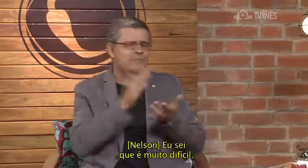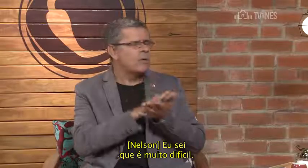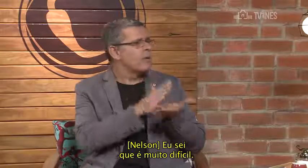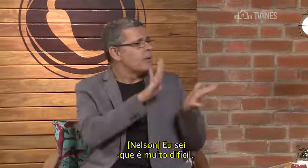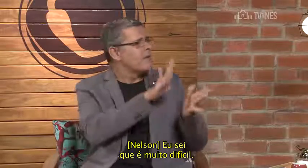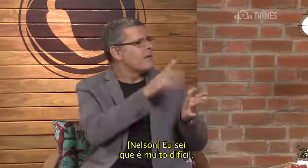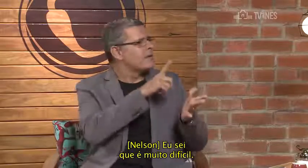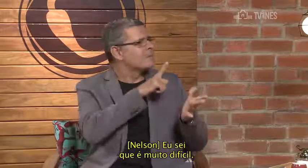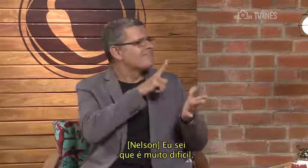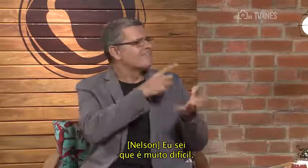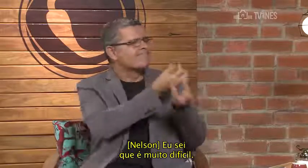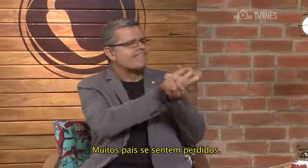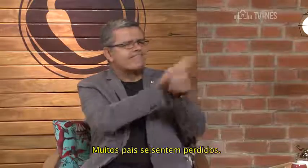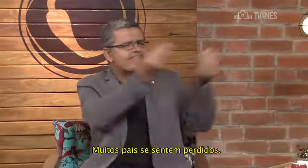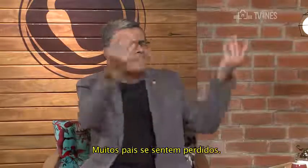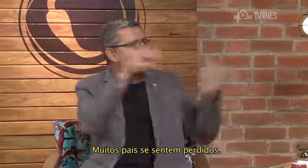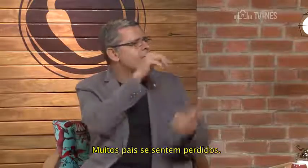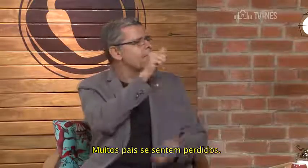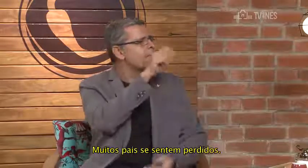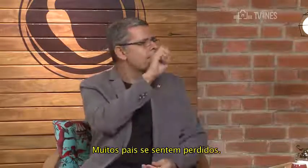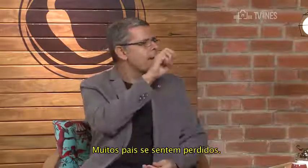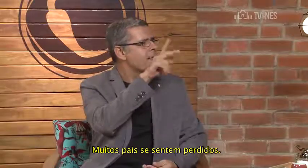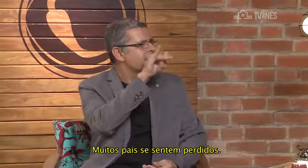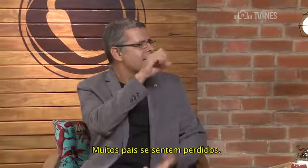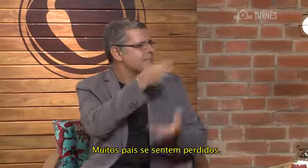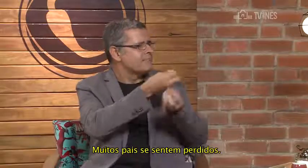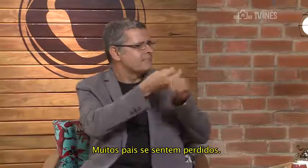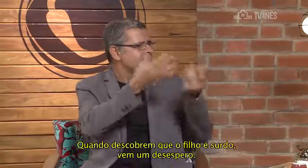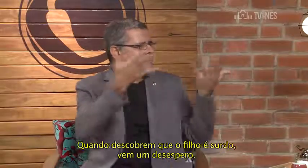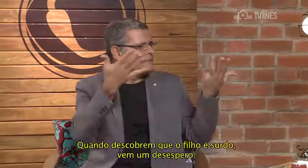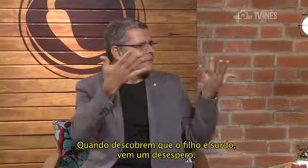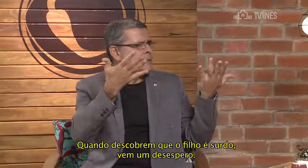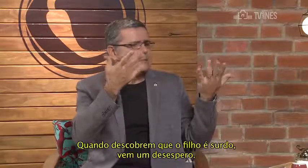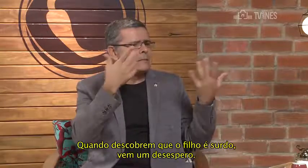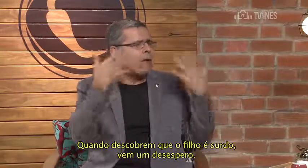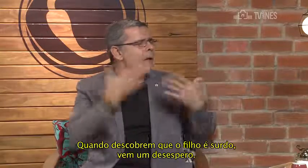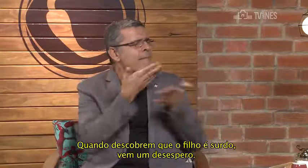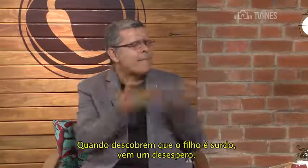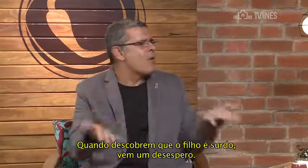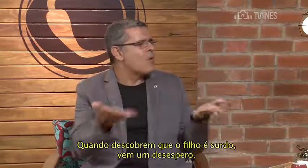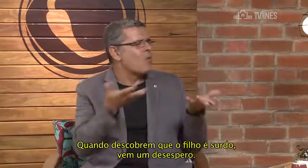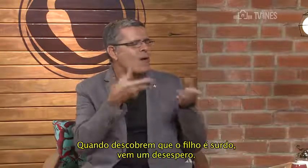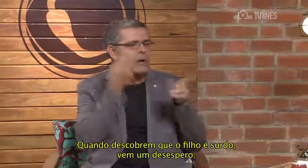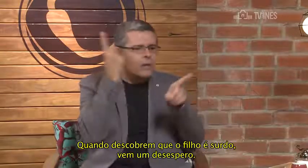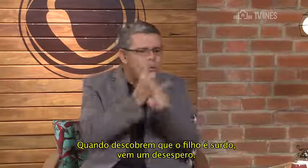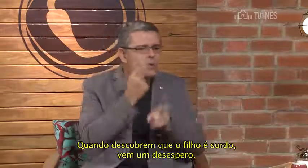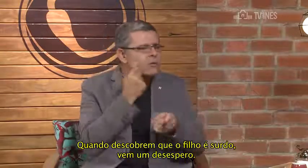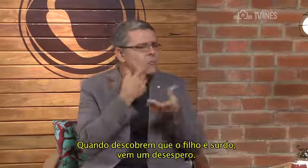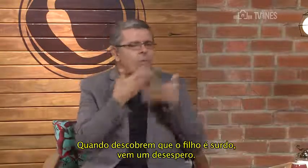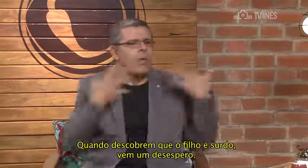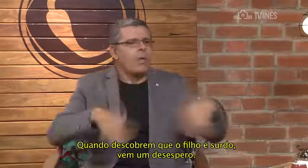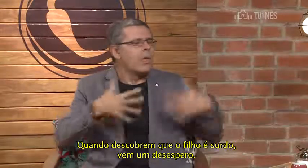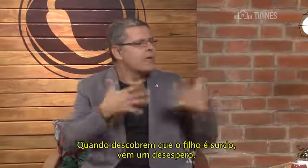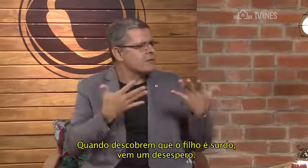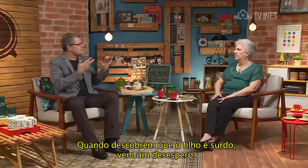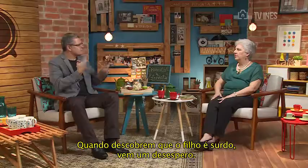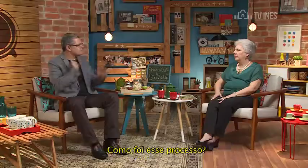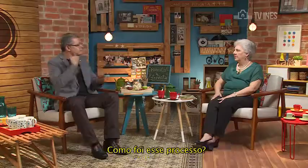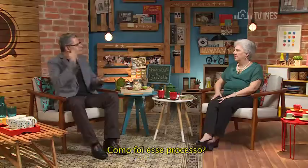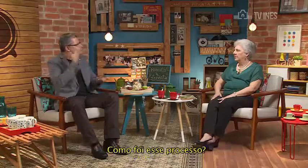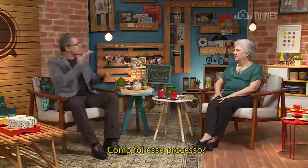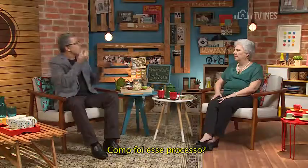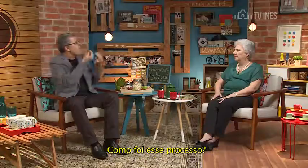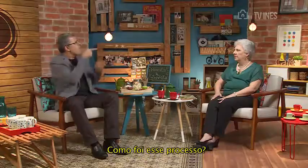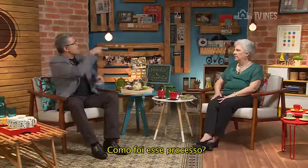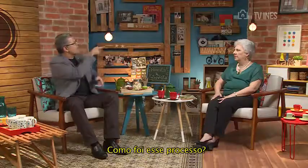Eu sei que é muito difícil Muitos pais se sentem perdidos Quando descobrem que o filho é surdo Vem o desespero